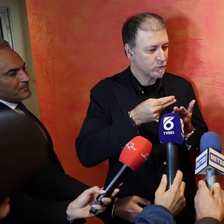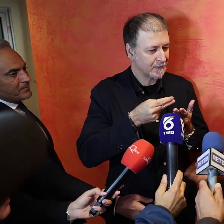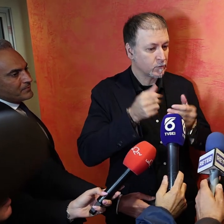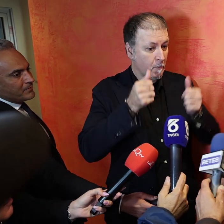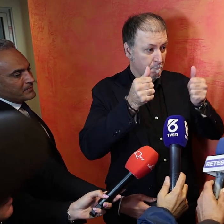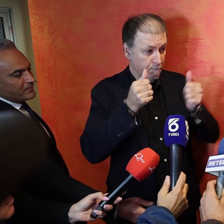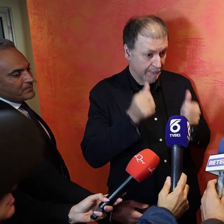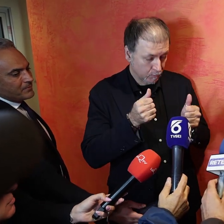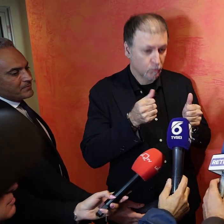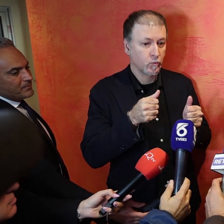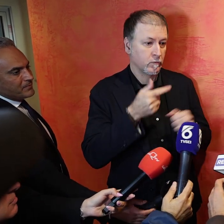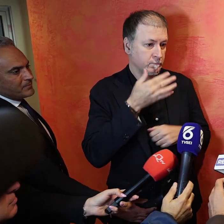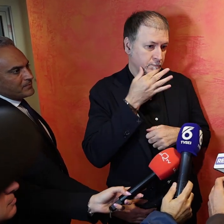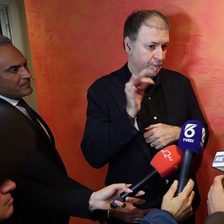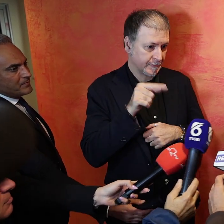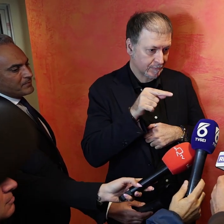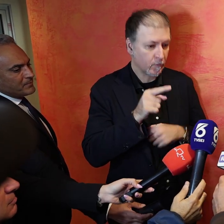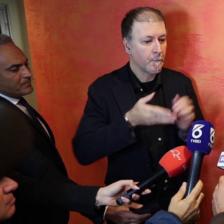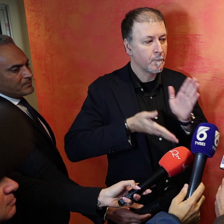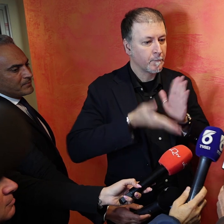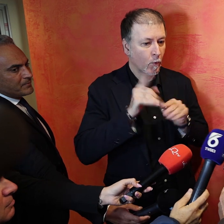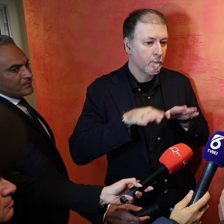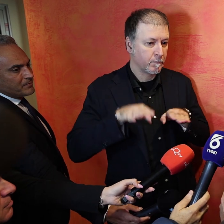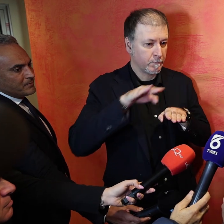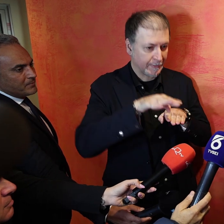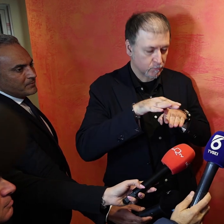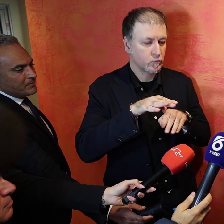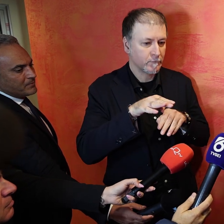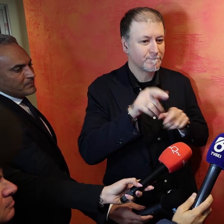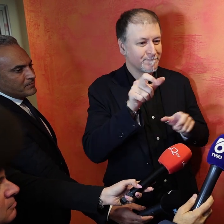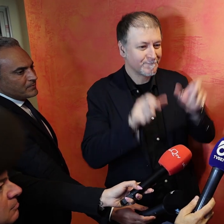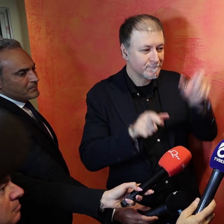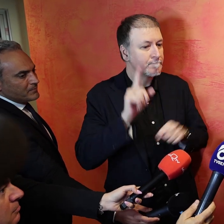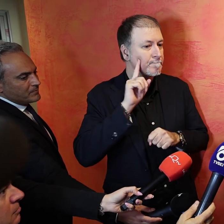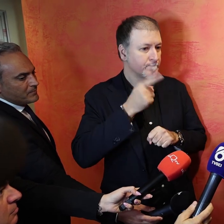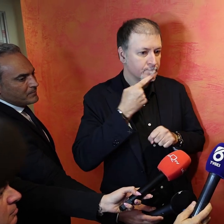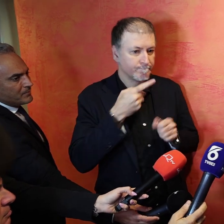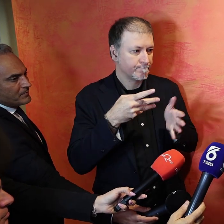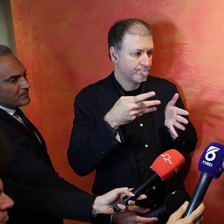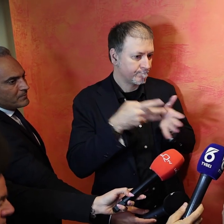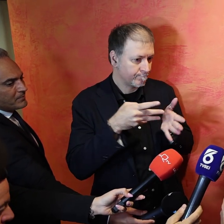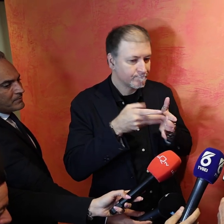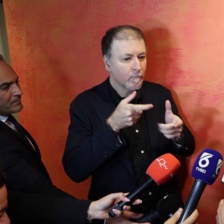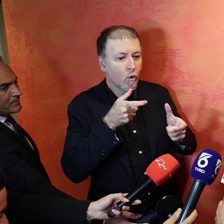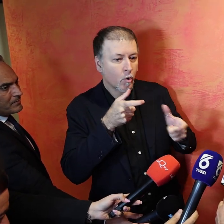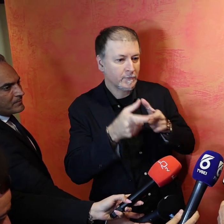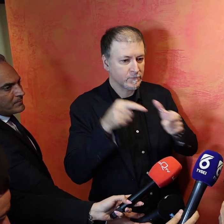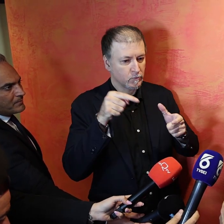Sì, il progetto è stato fatto un bando bellissimo. Questo è il primo passo per aiutare